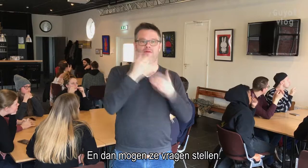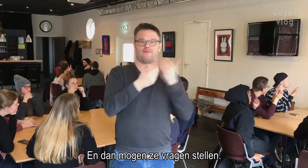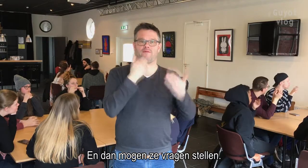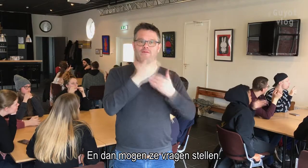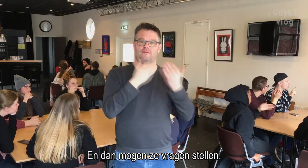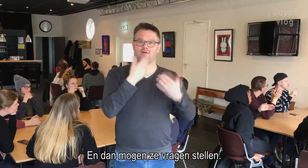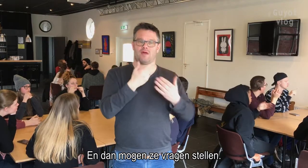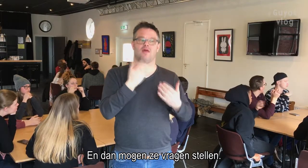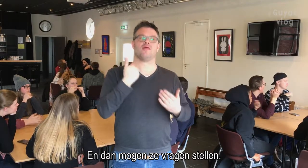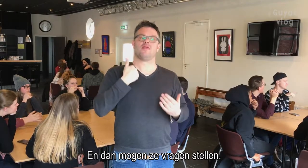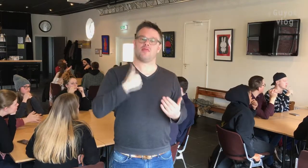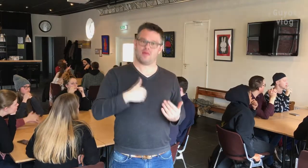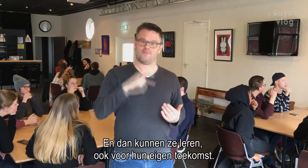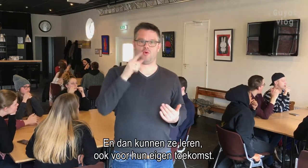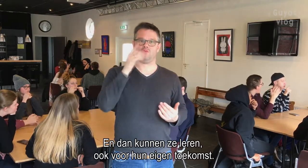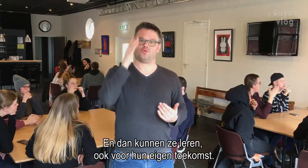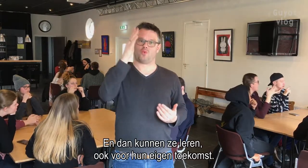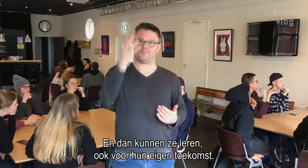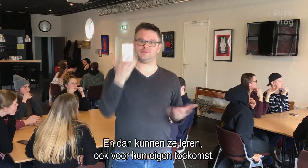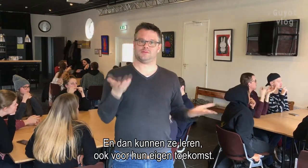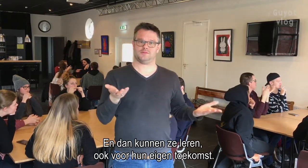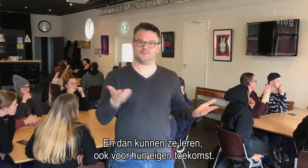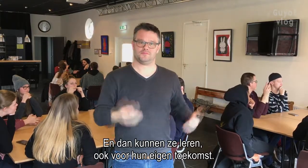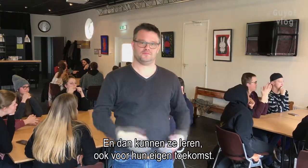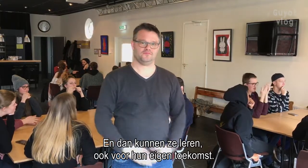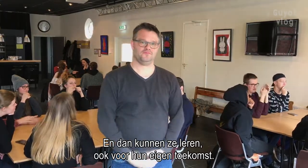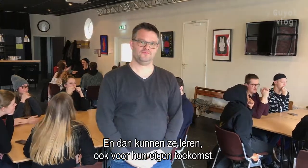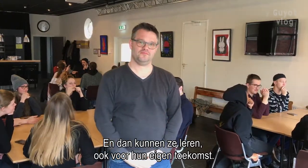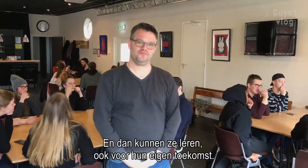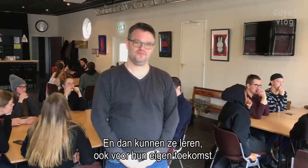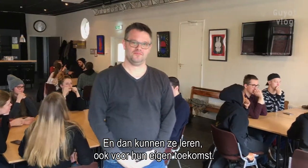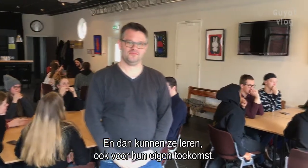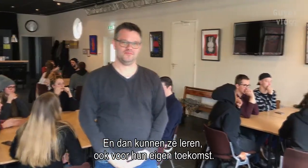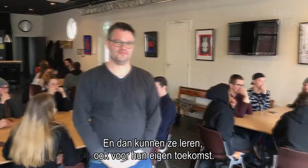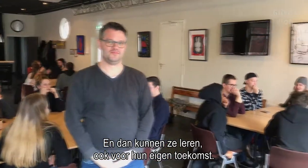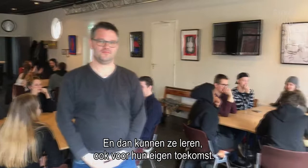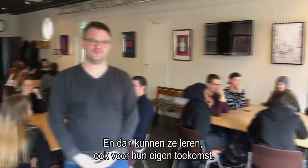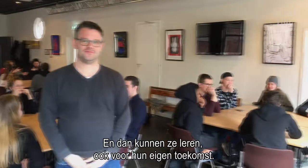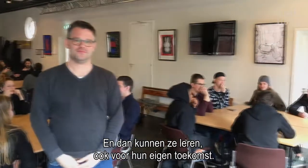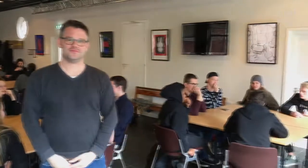stellen, de leerlingen kunnen vragen. En dan kunnen ze leren, ook voor hun eigen toekomst.